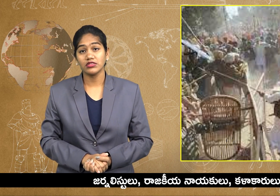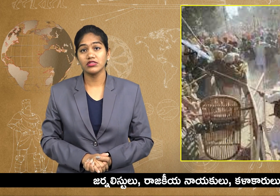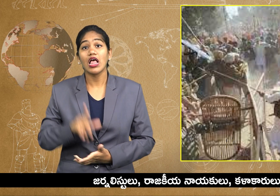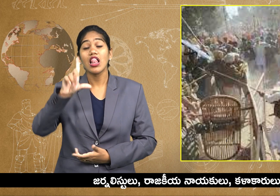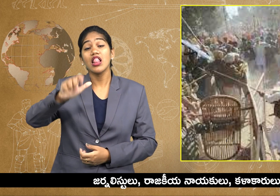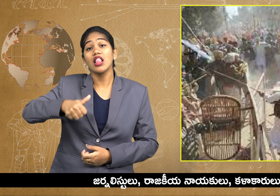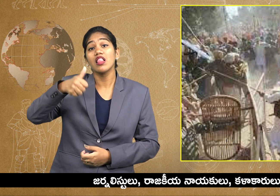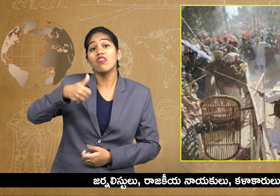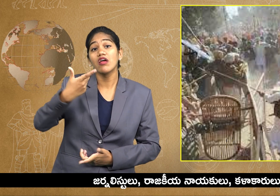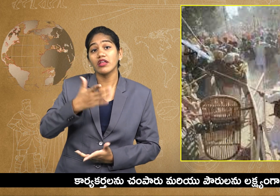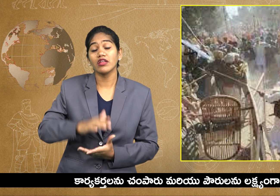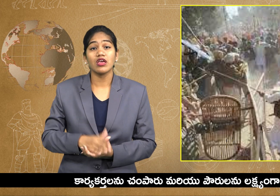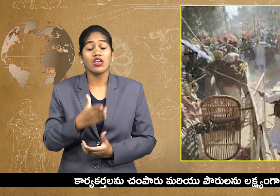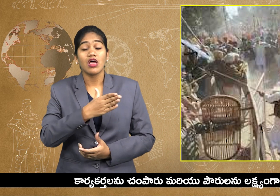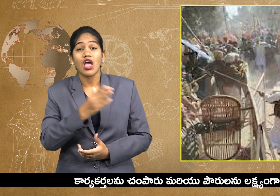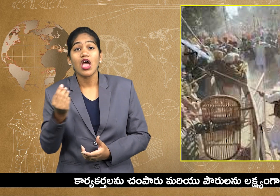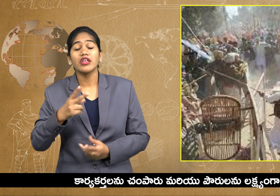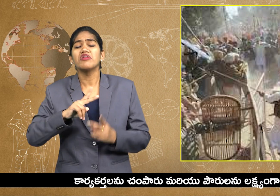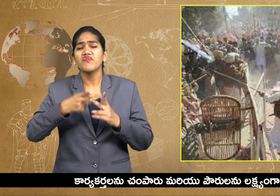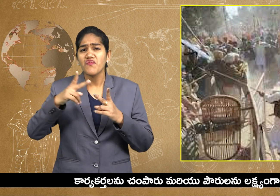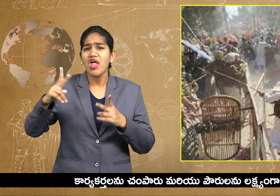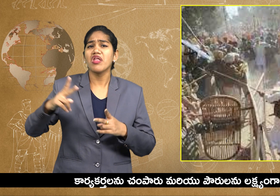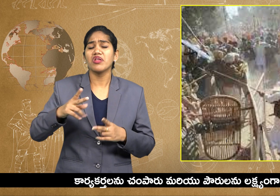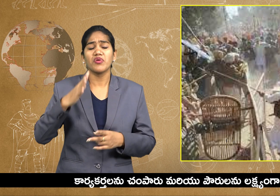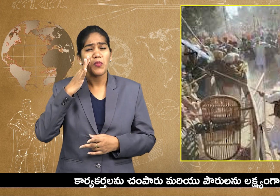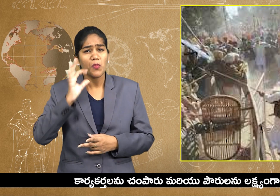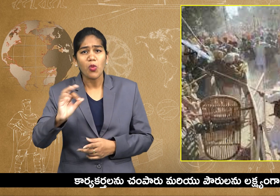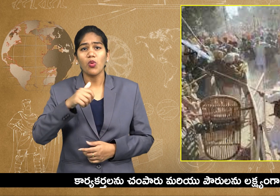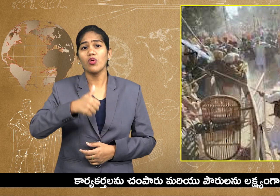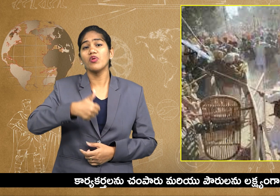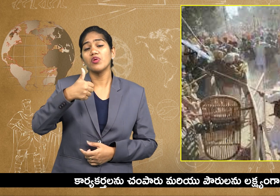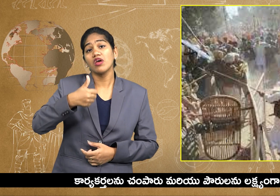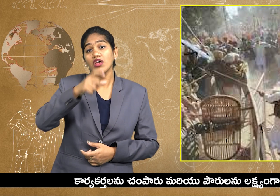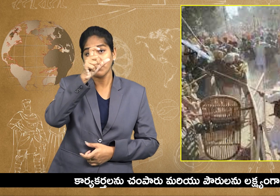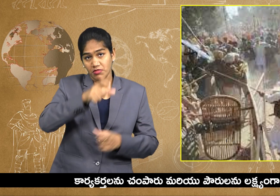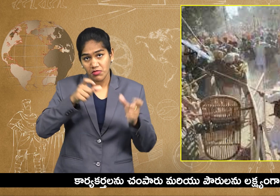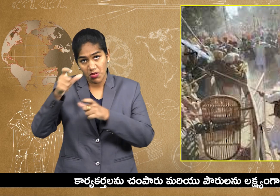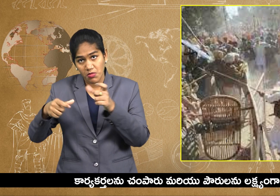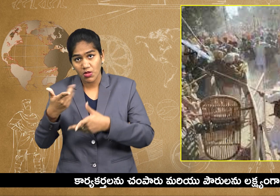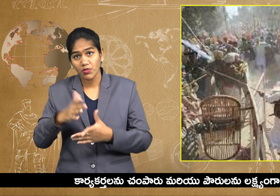కార్యకర్తలను చంపారు మరియు పౌరులను లక్ష్యంగా చేసుకున్నారు.